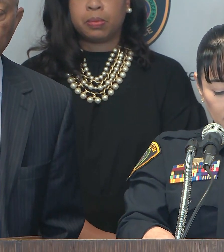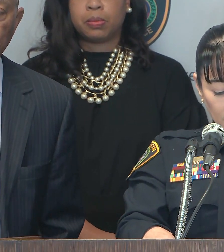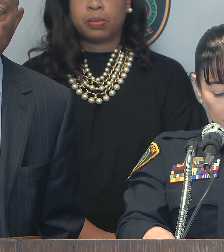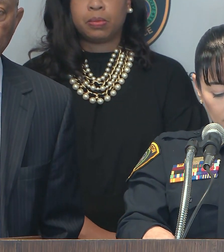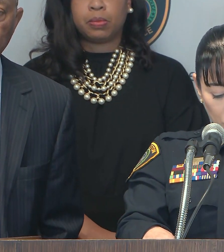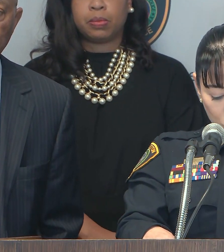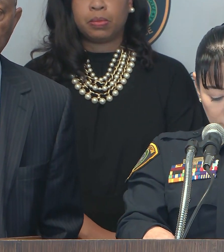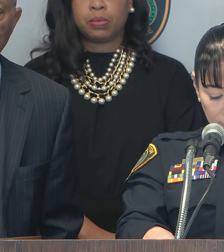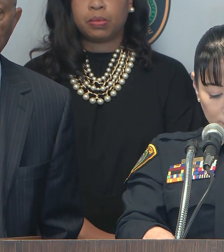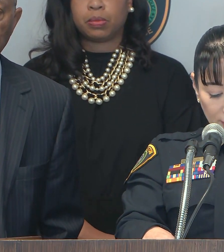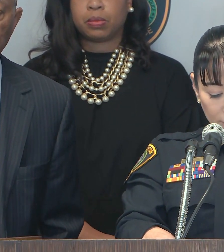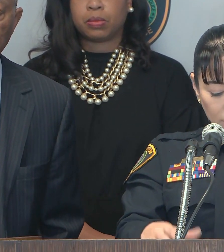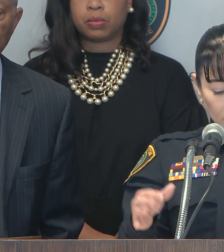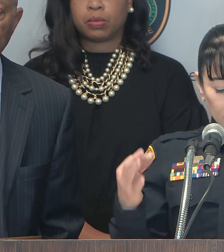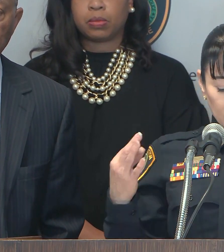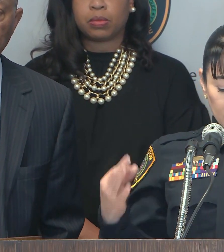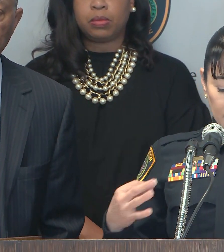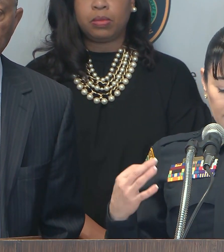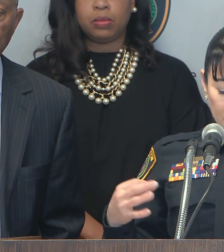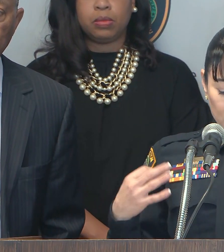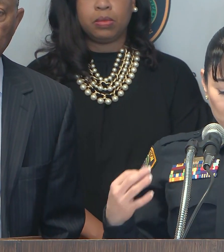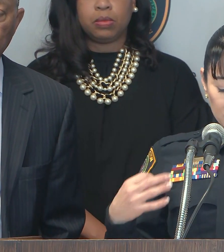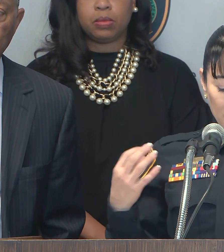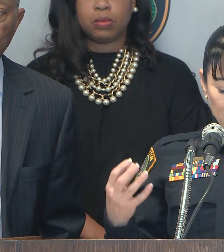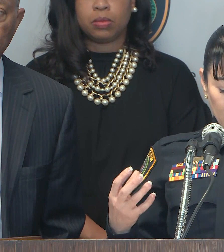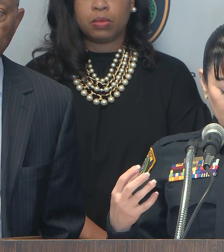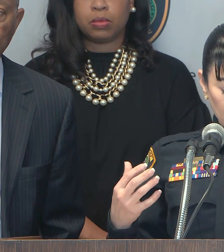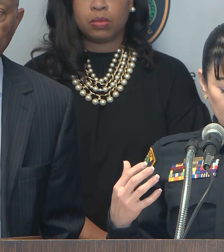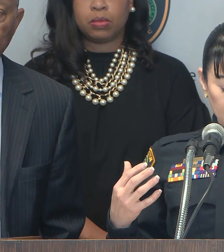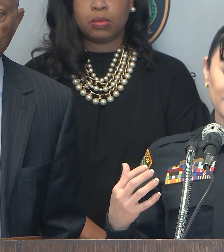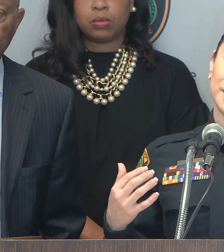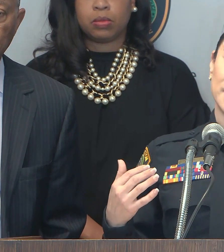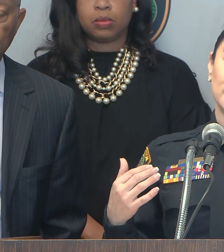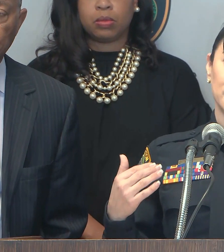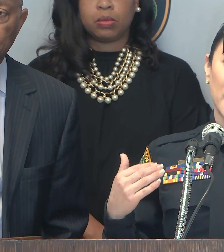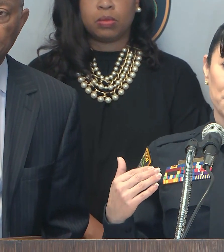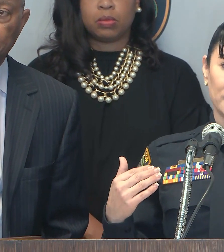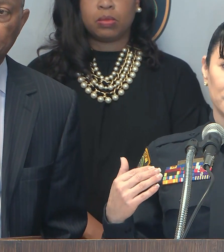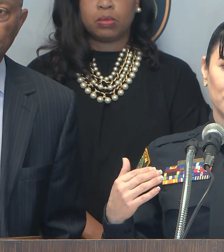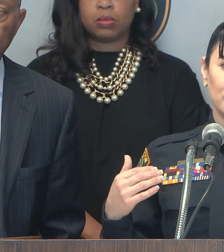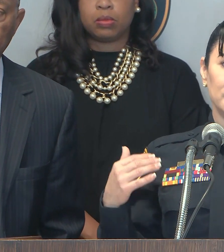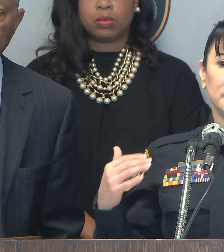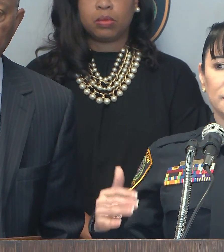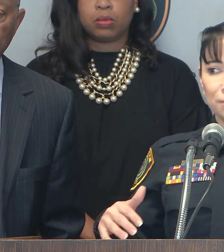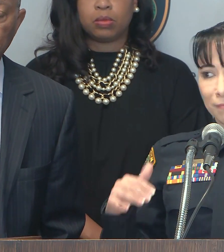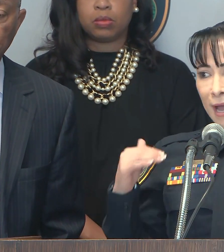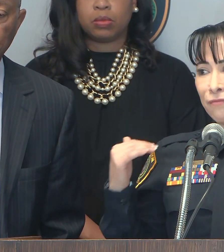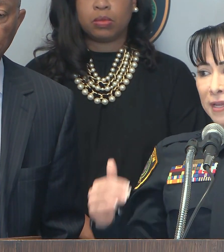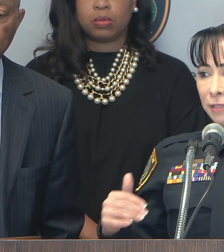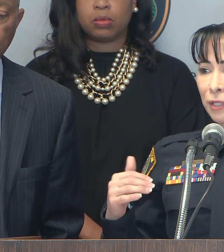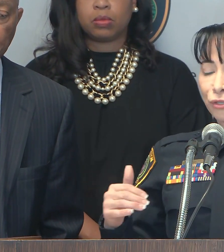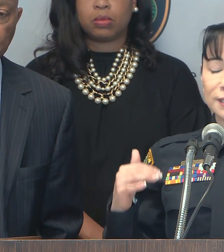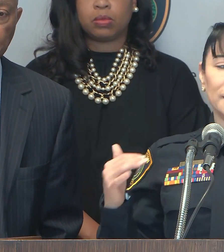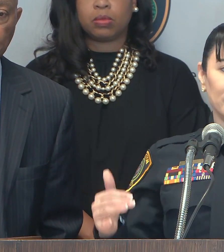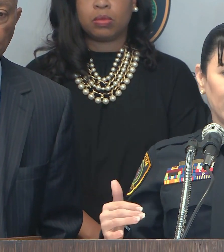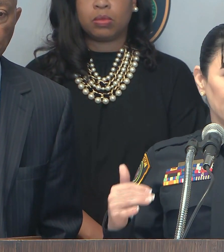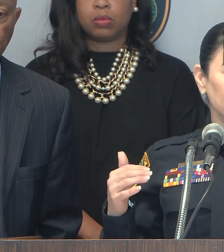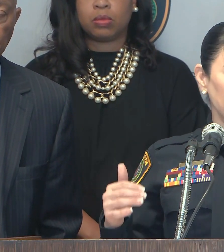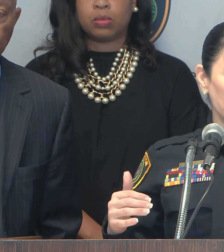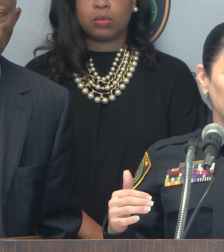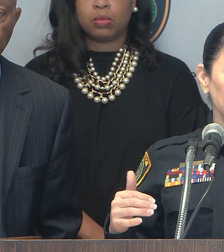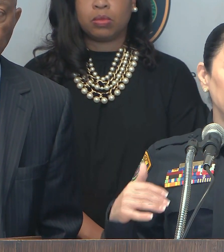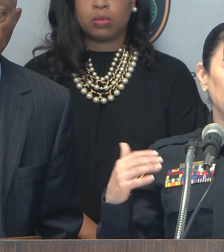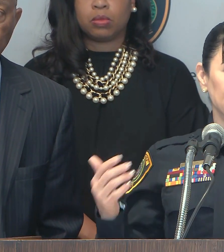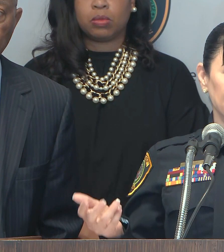necesita. Entonces también queremos también decir de las armas. Hay varias personas que tienen